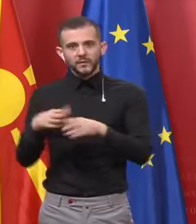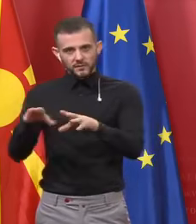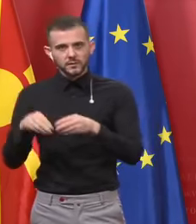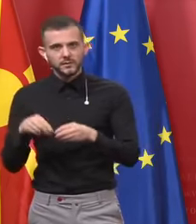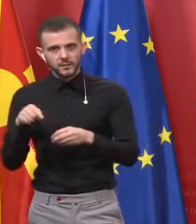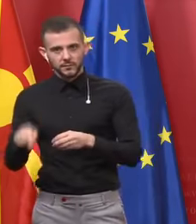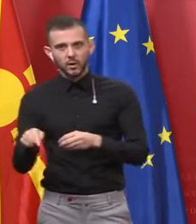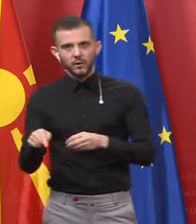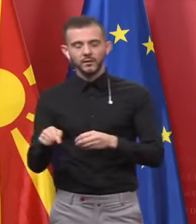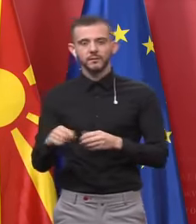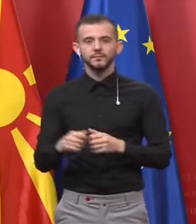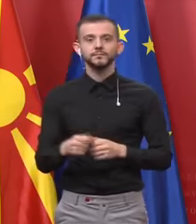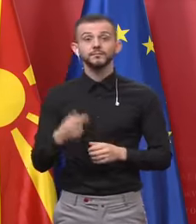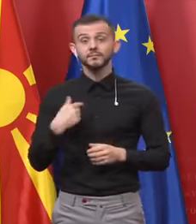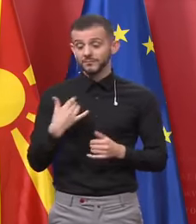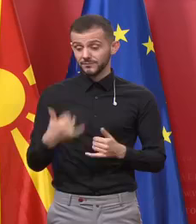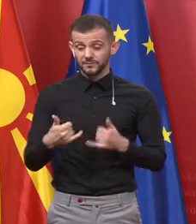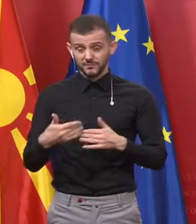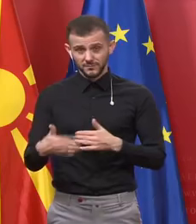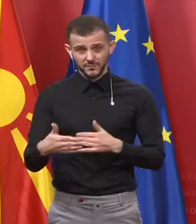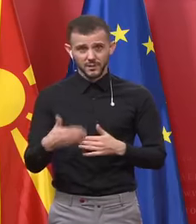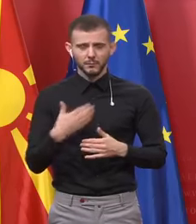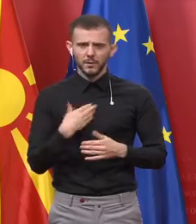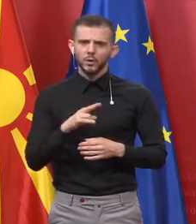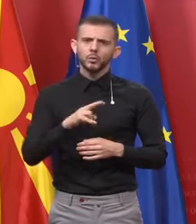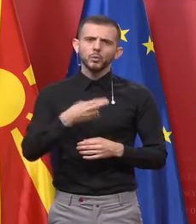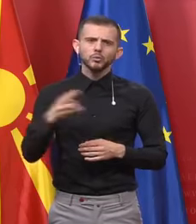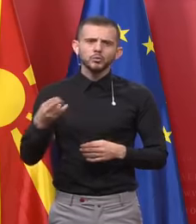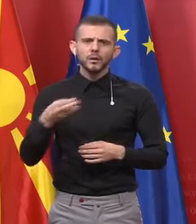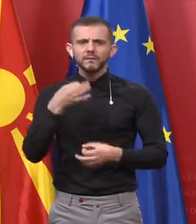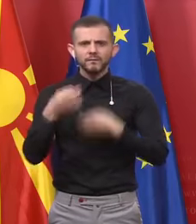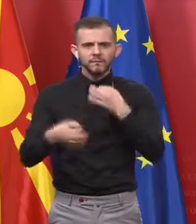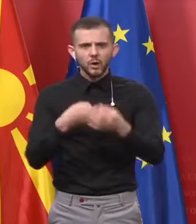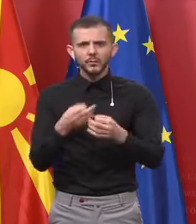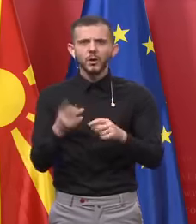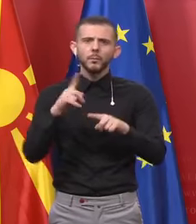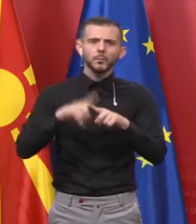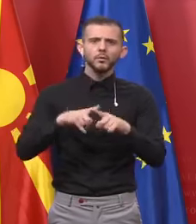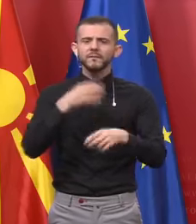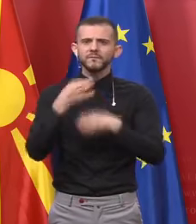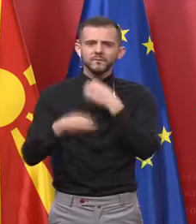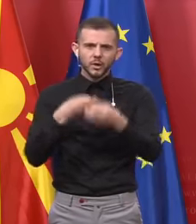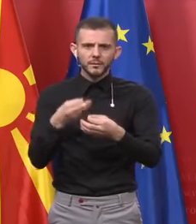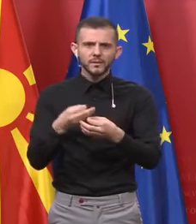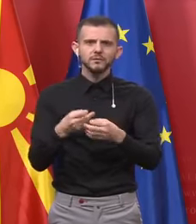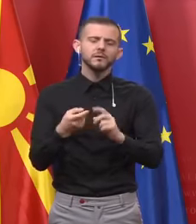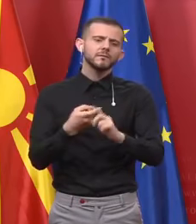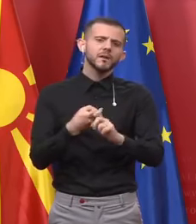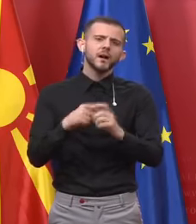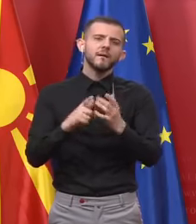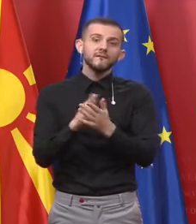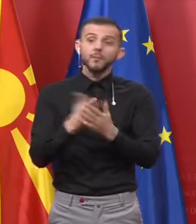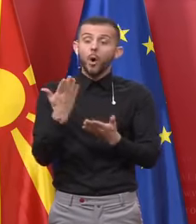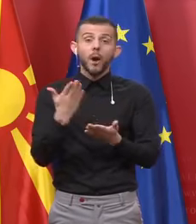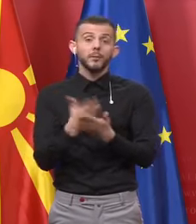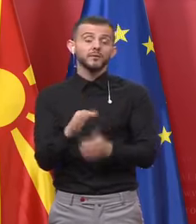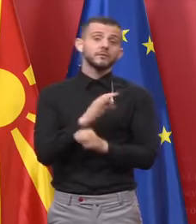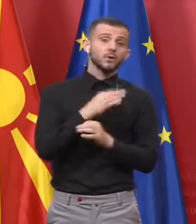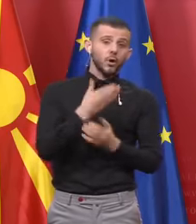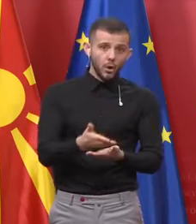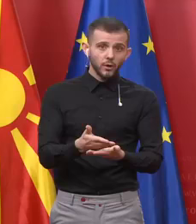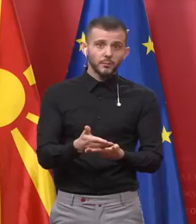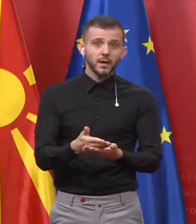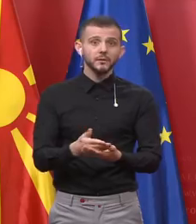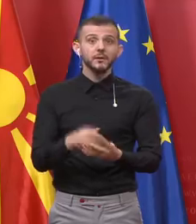тоа што еве ќе имаме екстра податоци, некои дополнителни податоци во однос на времето кога тоа се случило, заради тоа